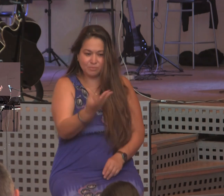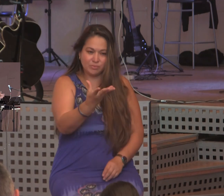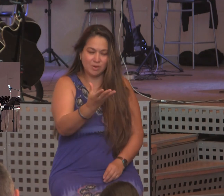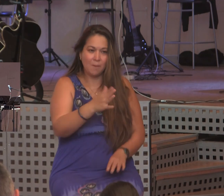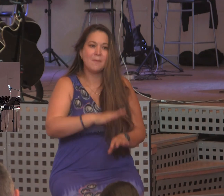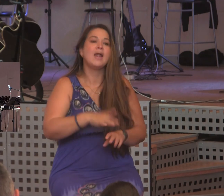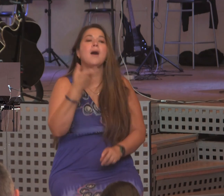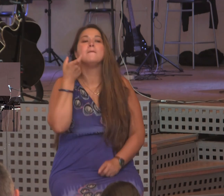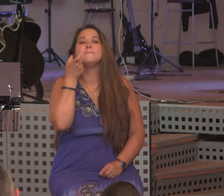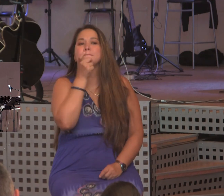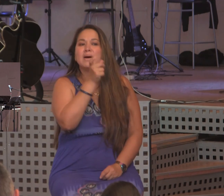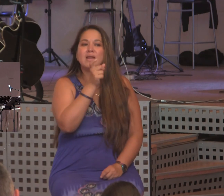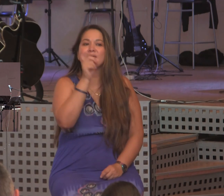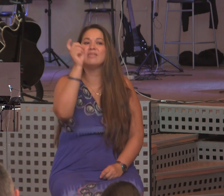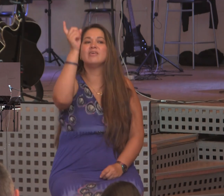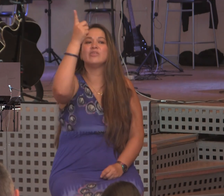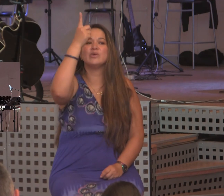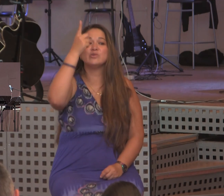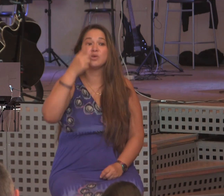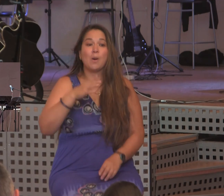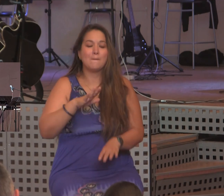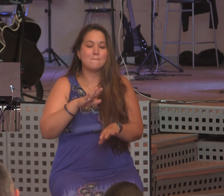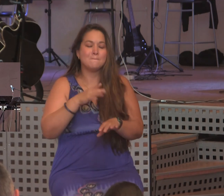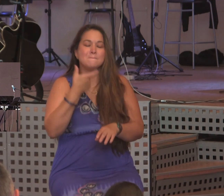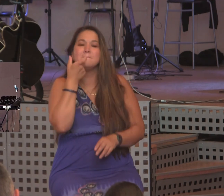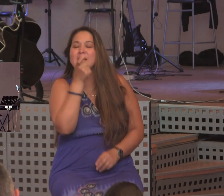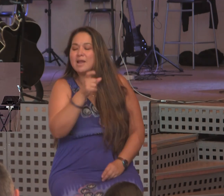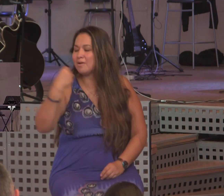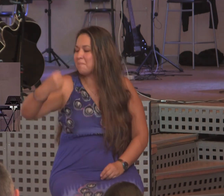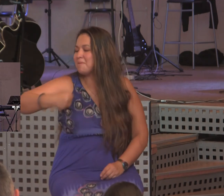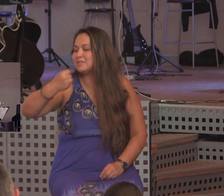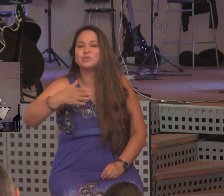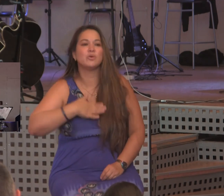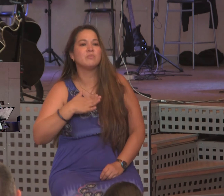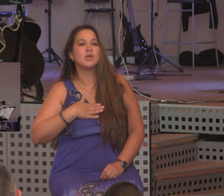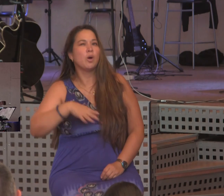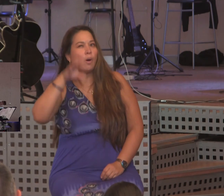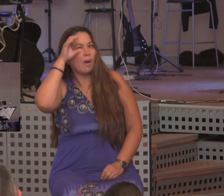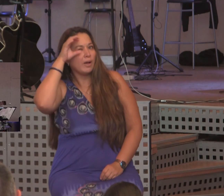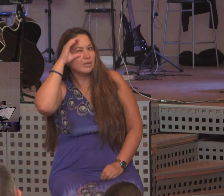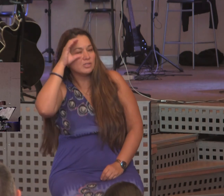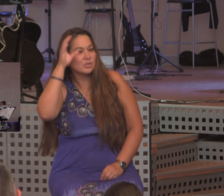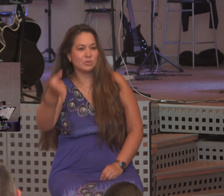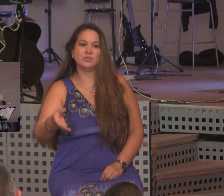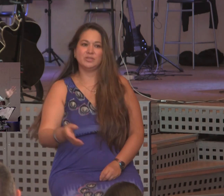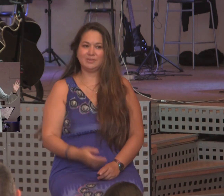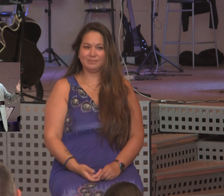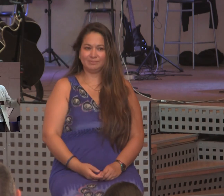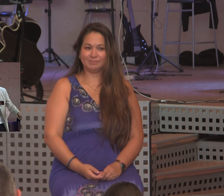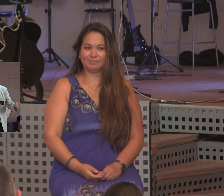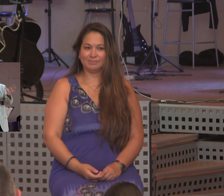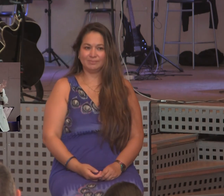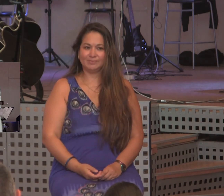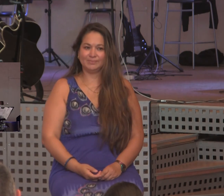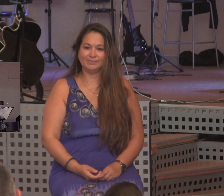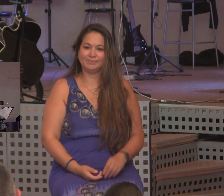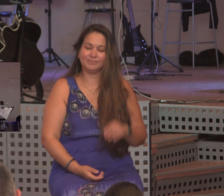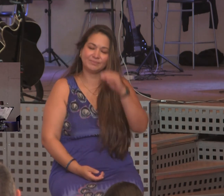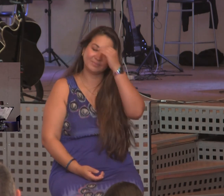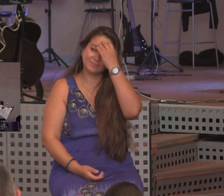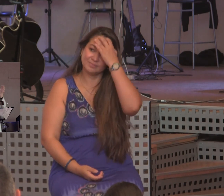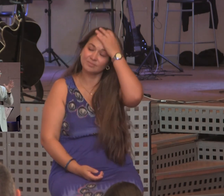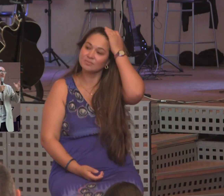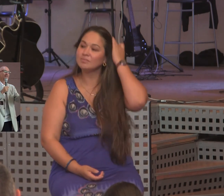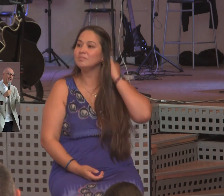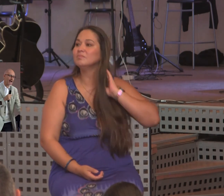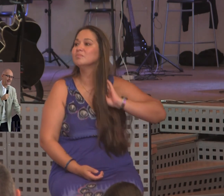esa palabra del pastor, esas palabras del pastor. Porque con esa palabra va todo incluido. No son áreas distintas. No,